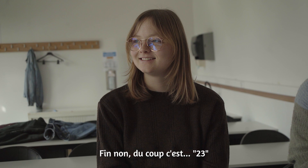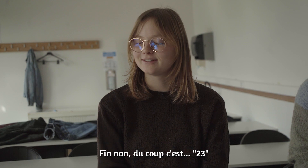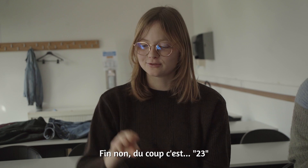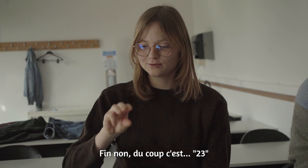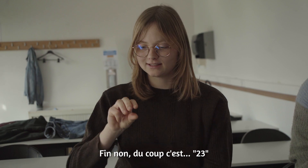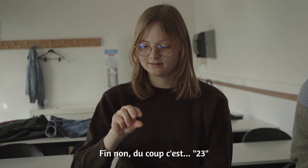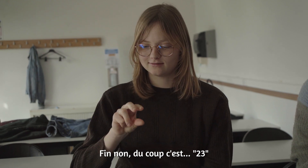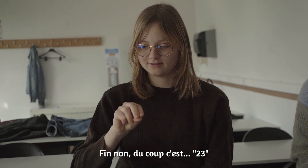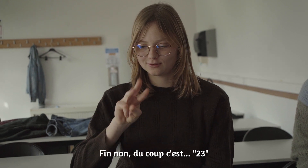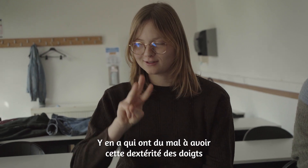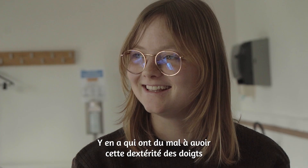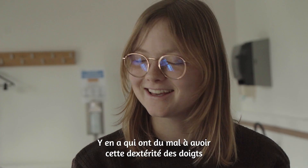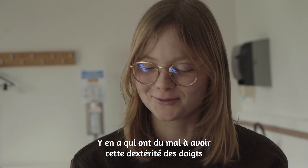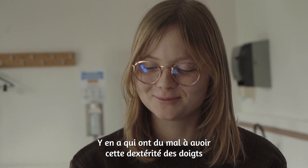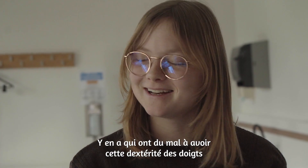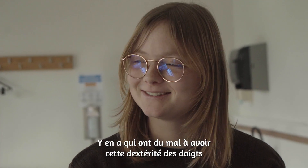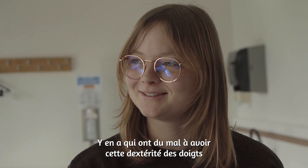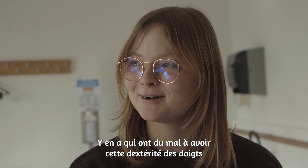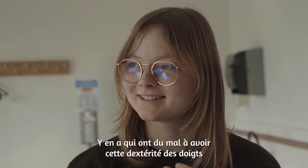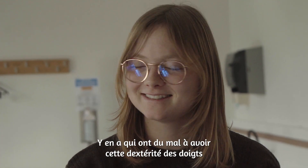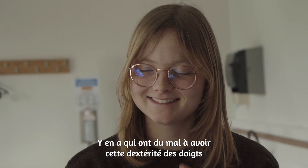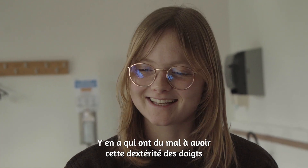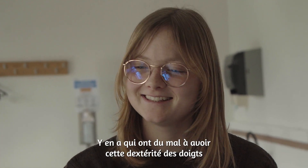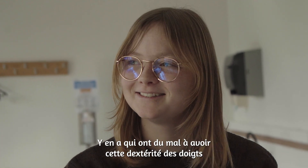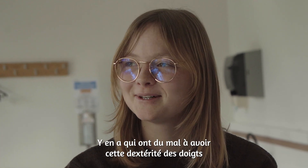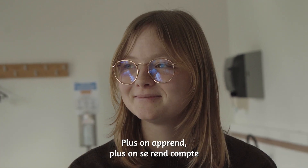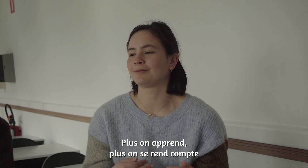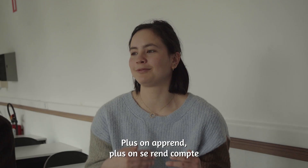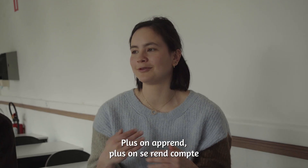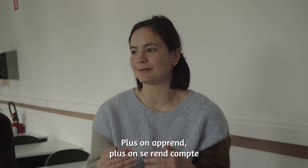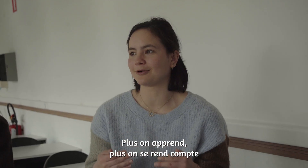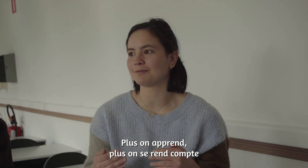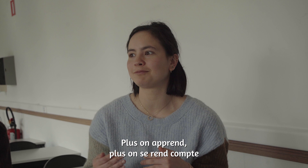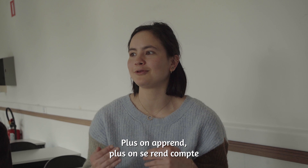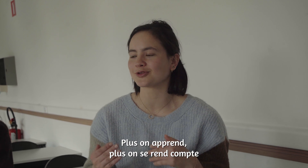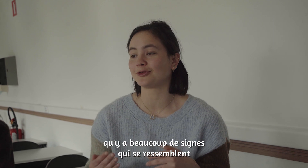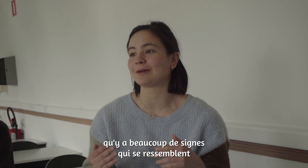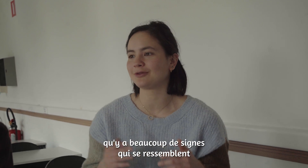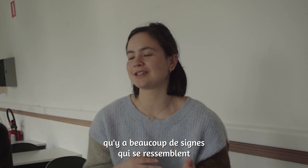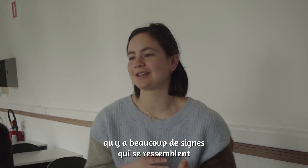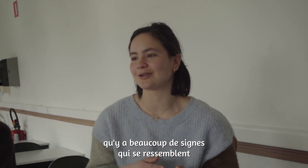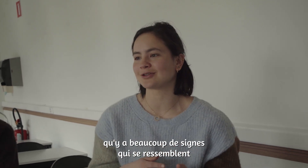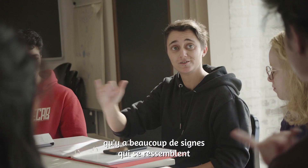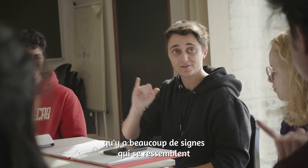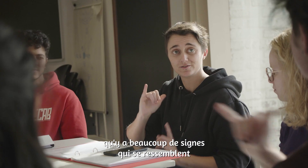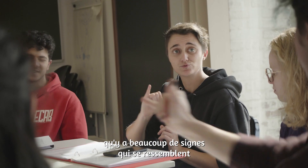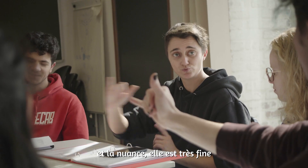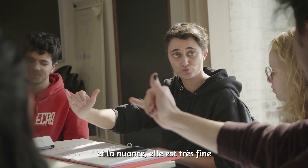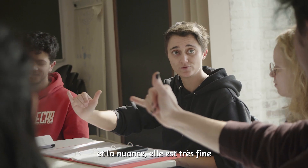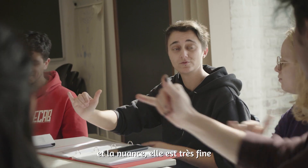du coup c'est 23. Il y en a qui ont du mal à justement avoir cette dextérité des doigts. Plus on apprend, plus on se rend compte qu'il y a beaucoup de signes qui se ressemblent et la nuance elle est très